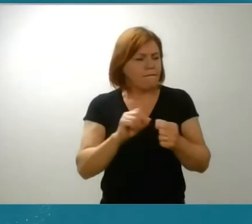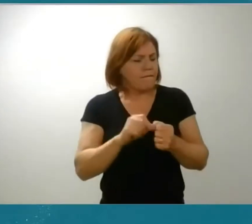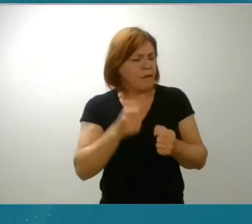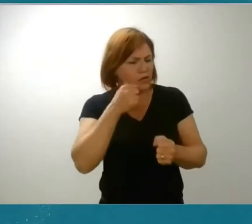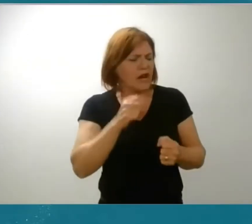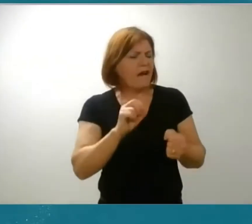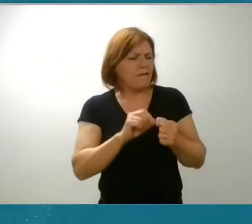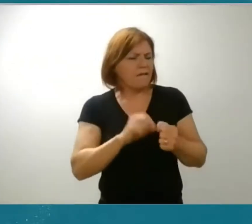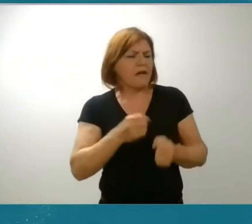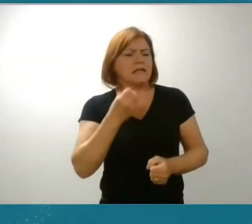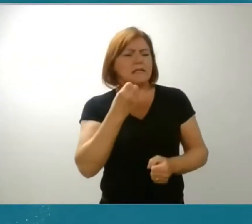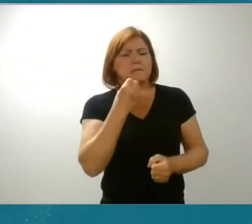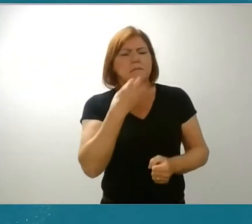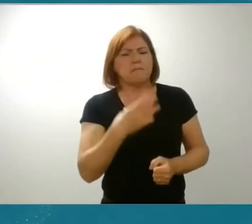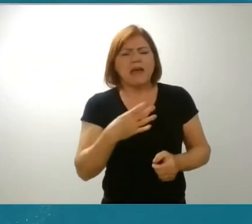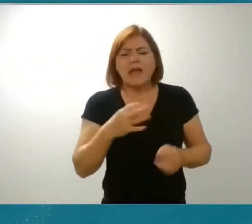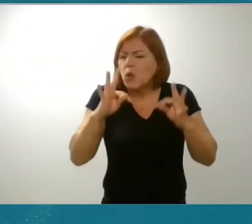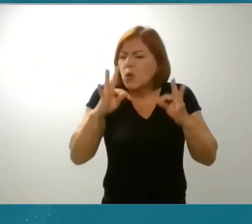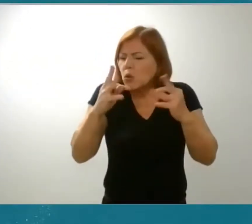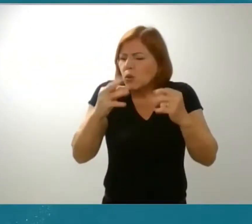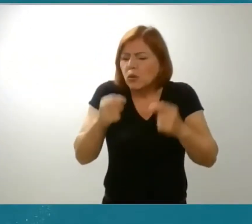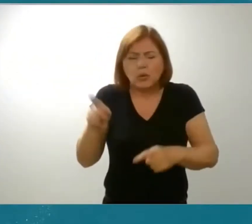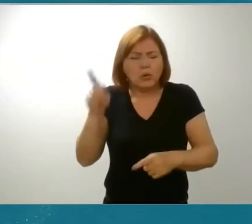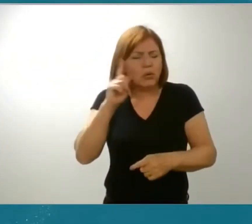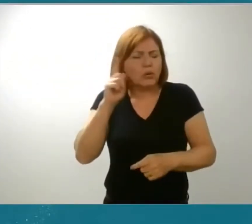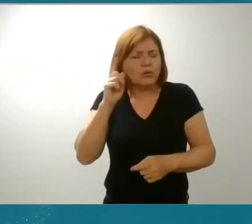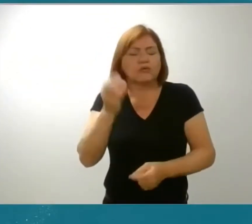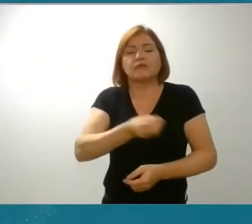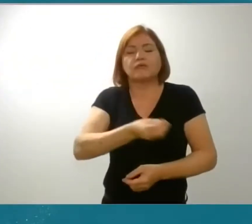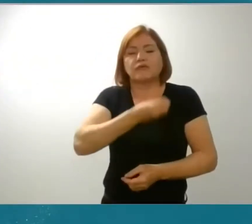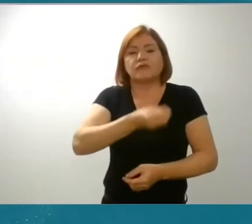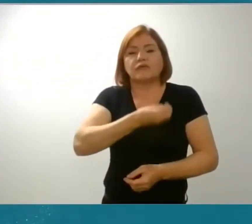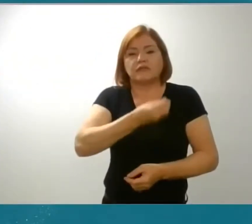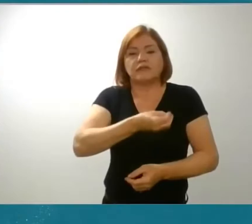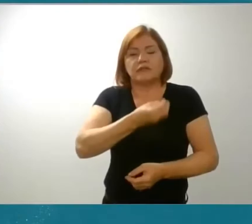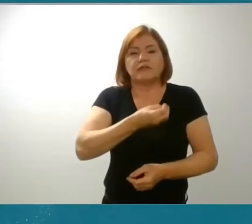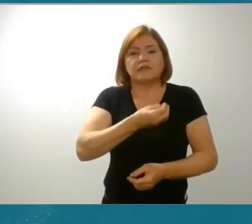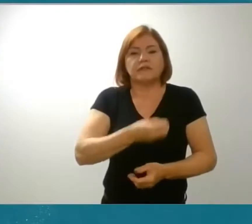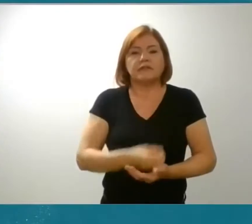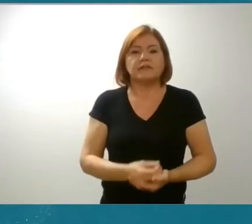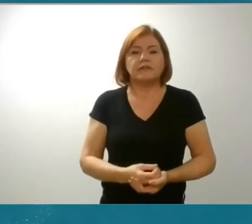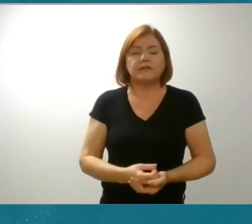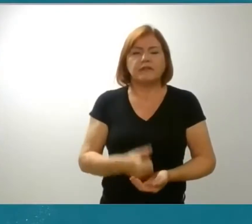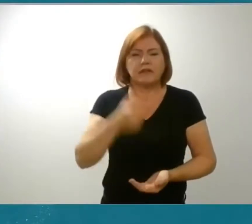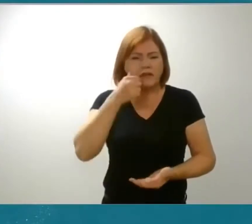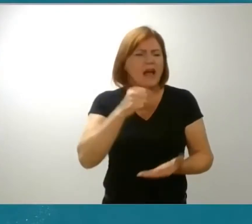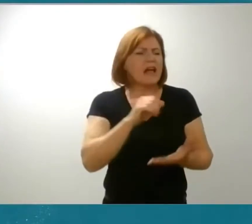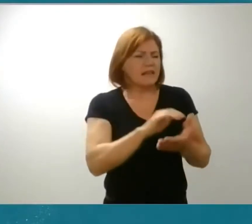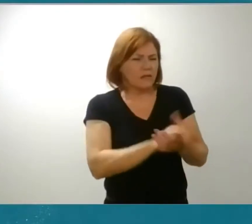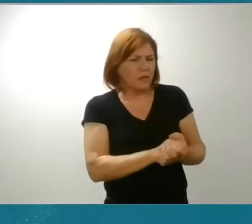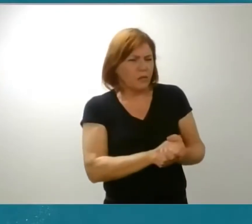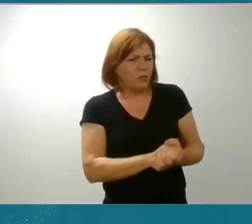vida. Essa esposa, eu vou ler agora em King James atualizado. Essa esposa exemplar faz